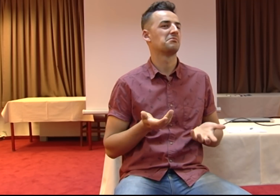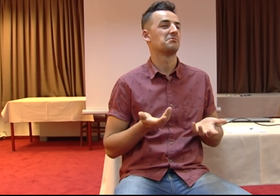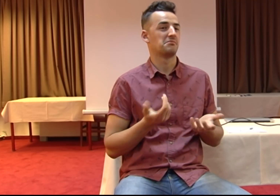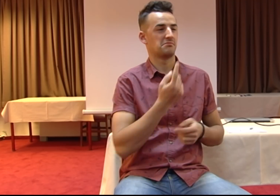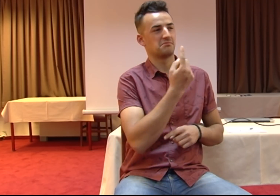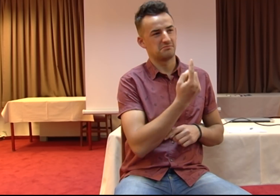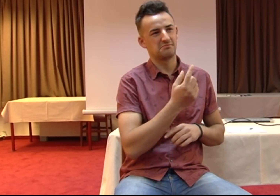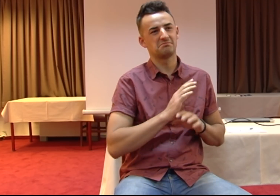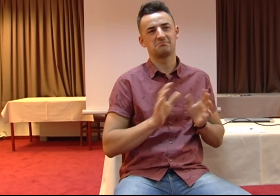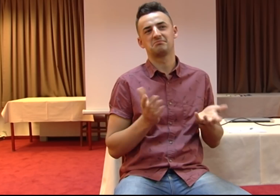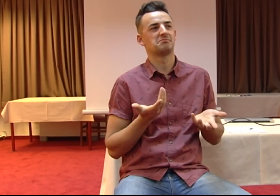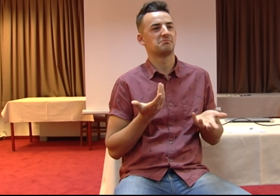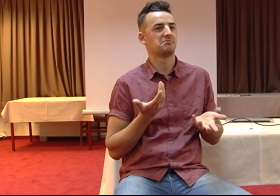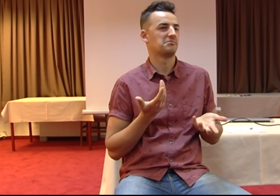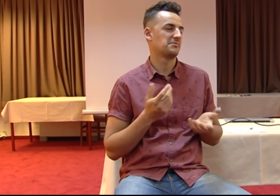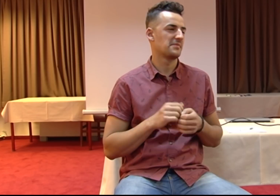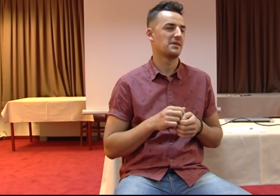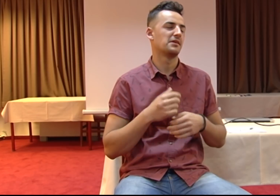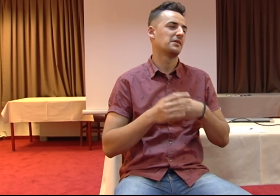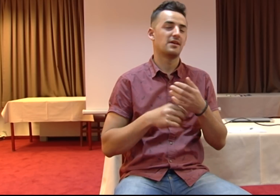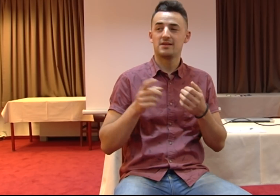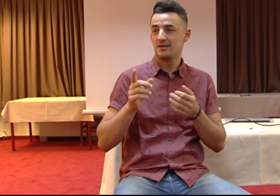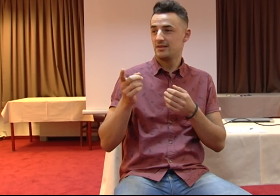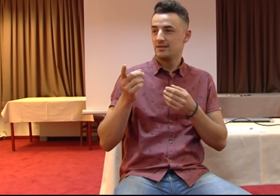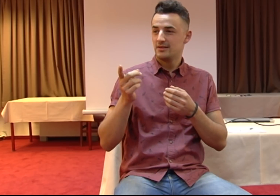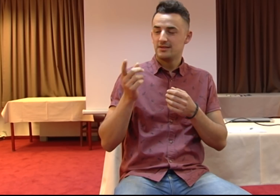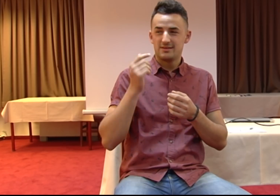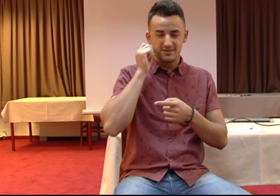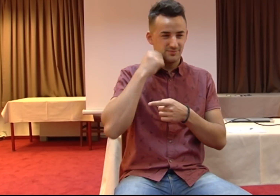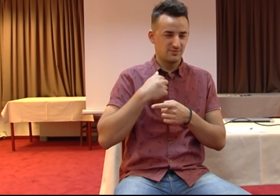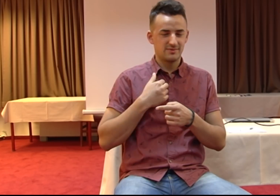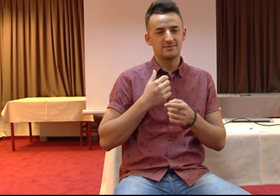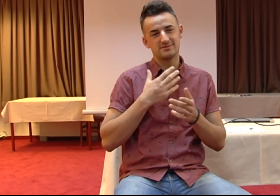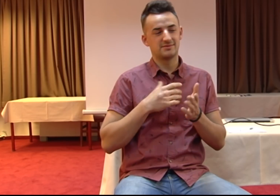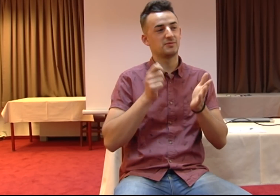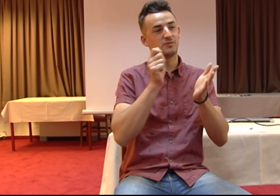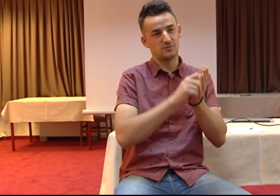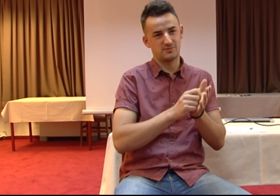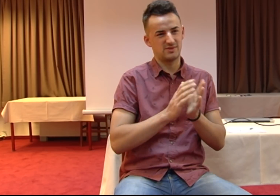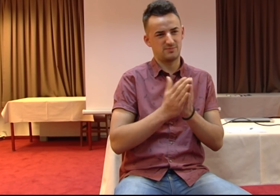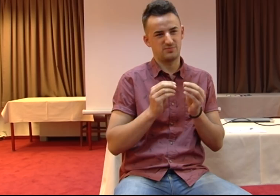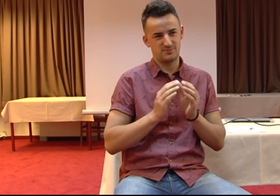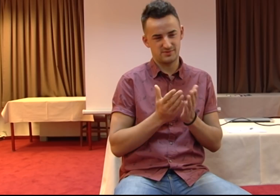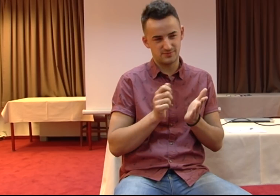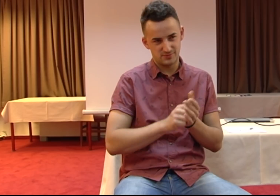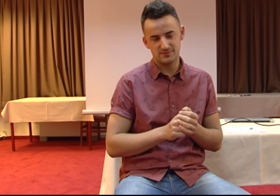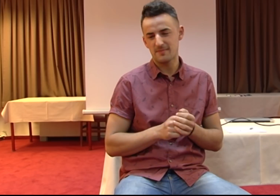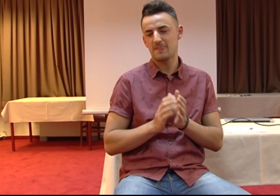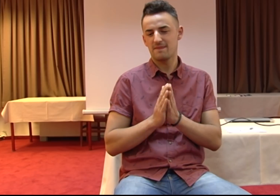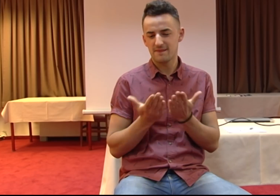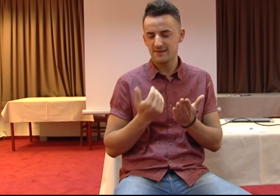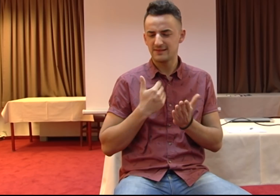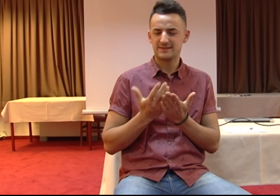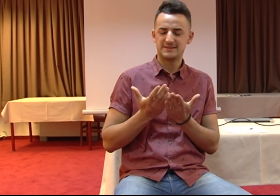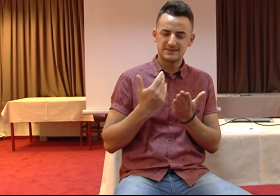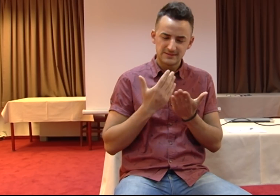купивме. Почнав да читам, но ништо не сваќав, тешко ми одеше. Малку разбирав по 2-3 збора, па читам, читам